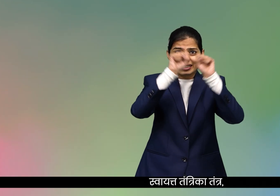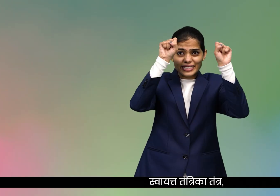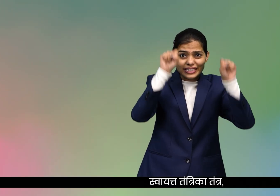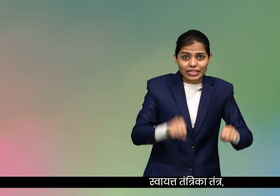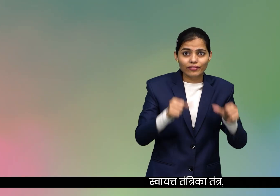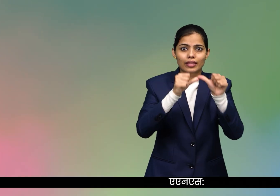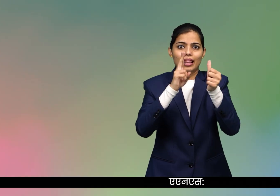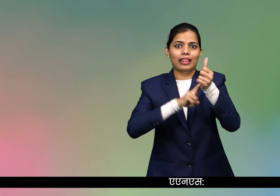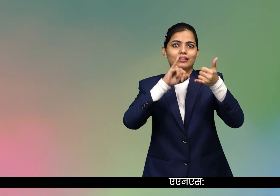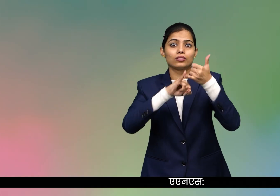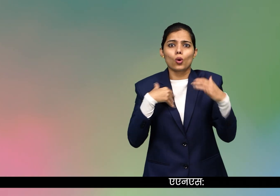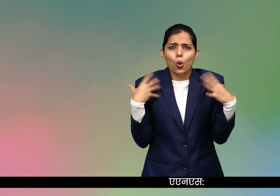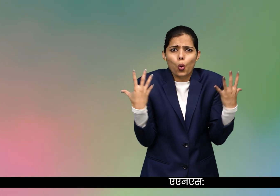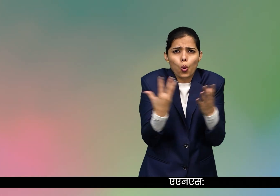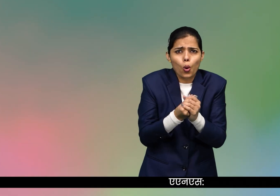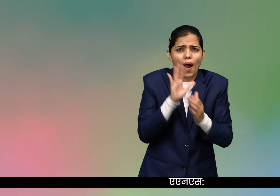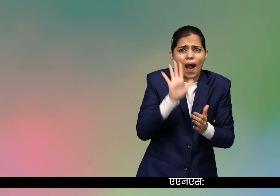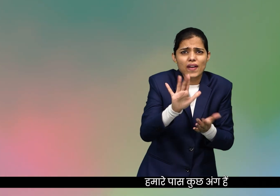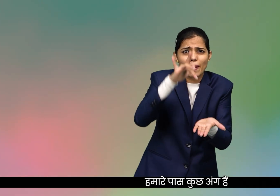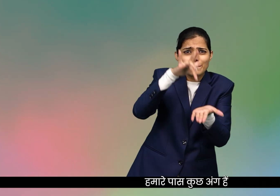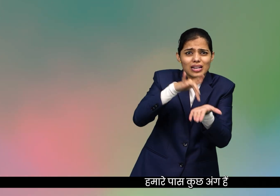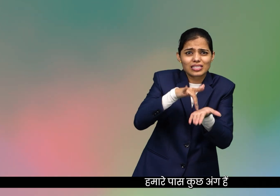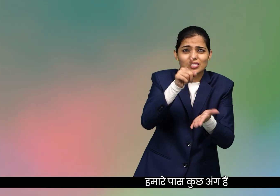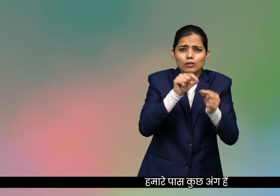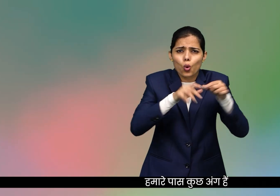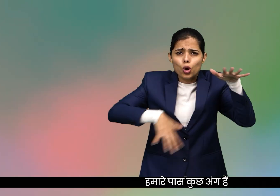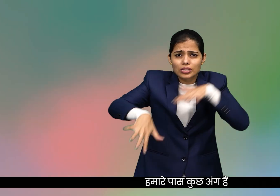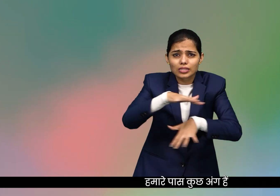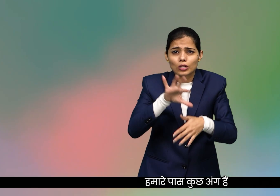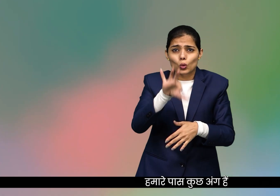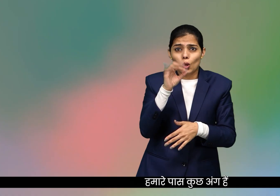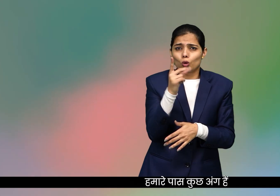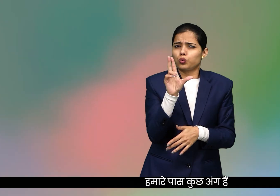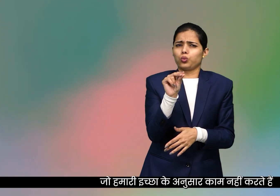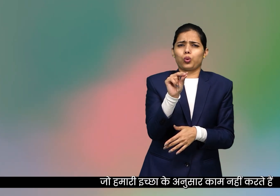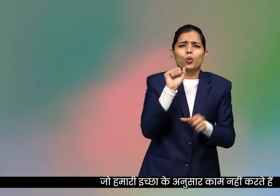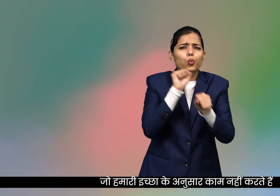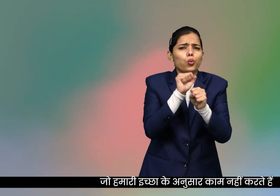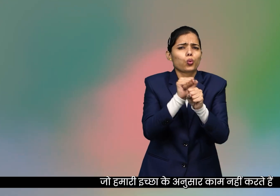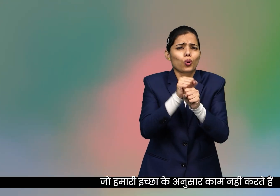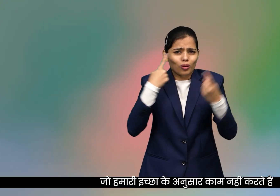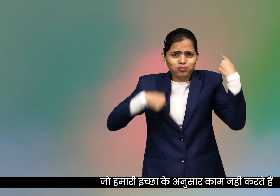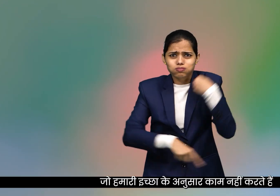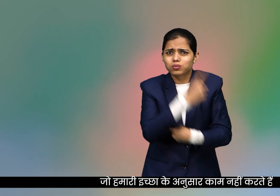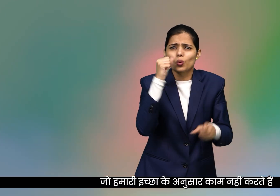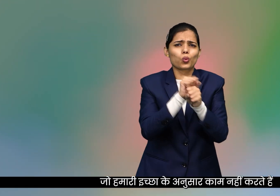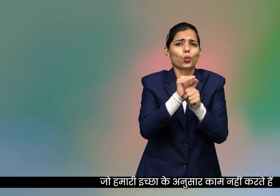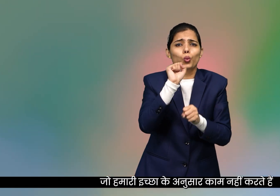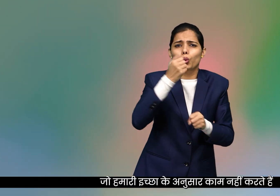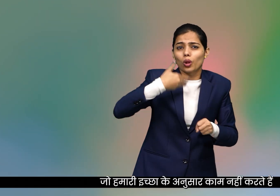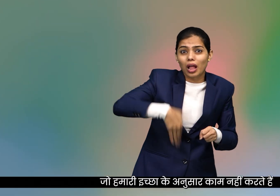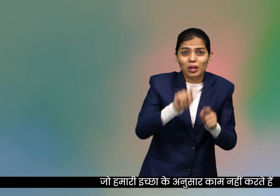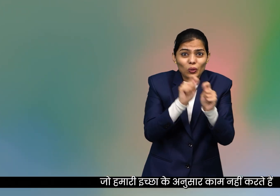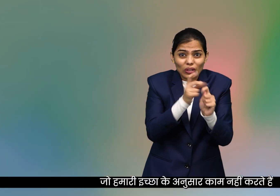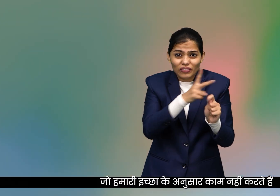तंत्र ANS। हमारे पास कुछ अंग हैं जो हमारी इच्छा के